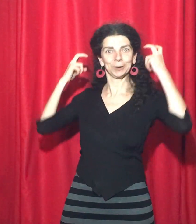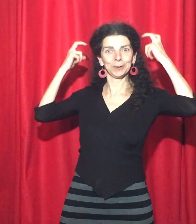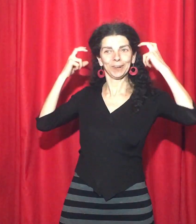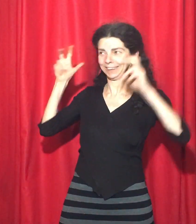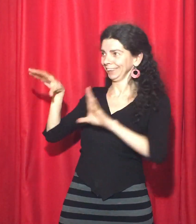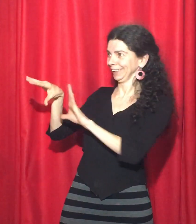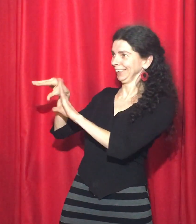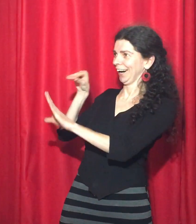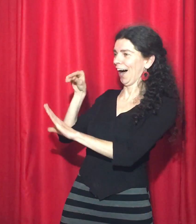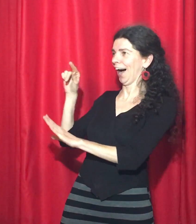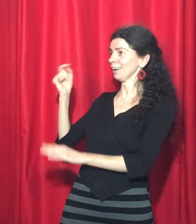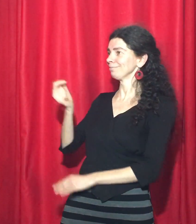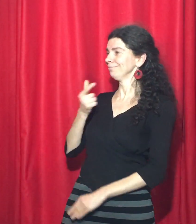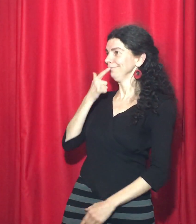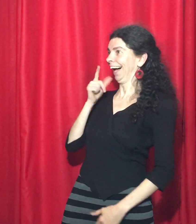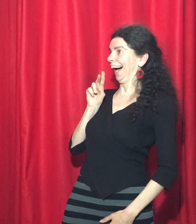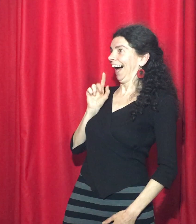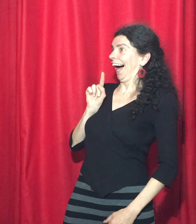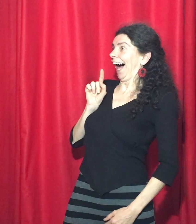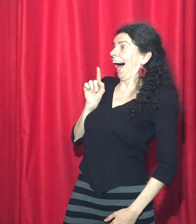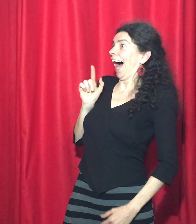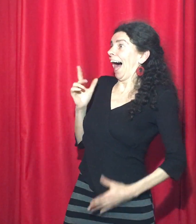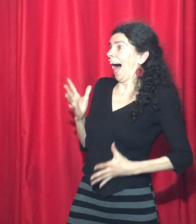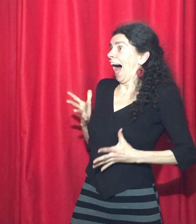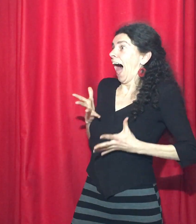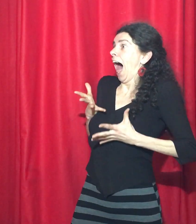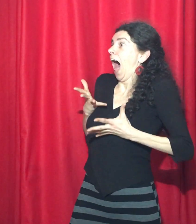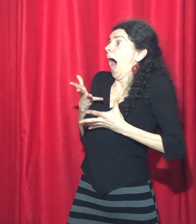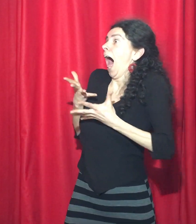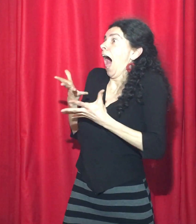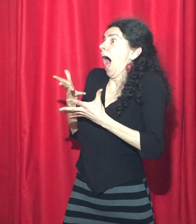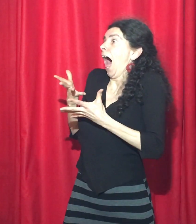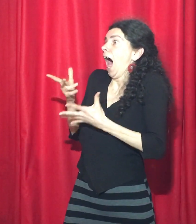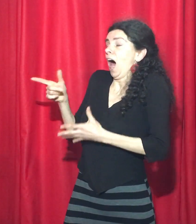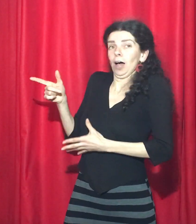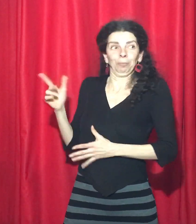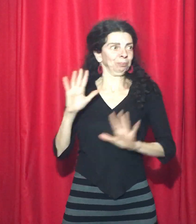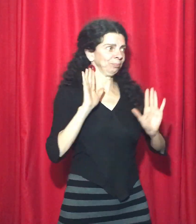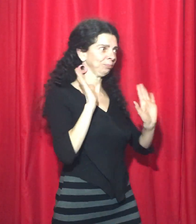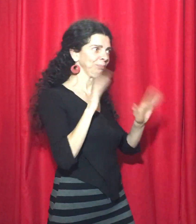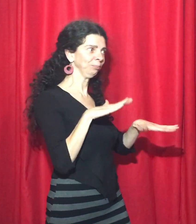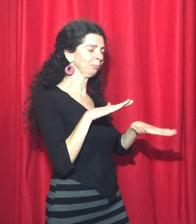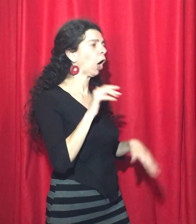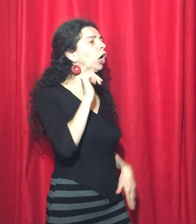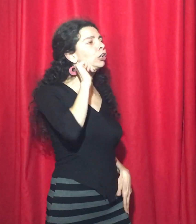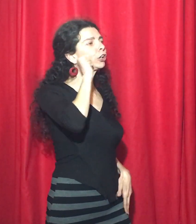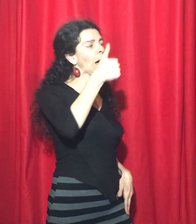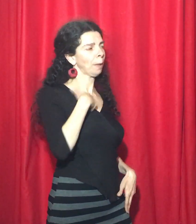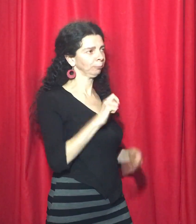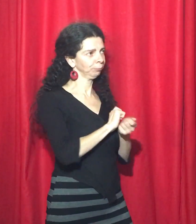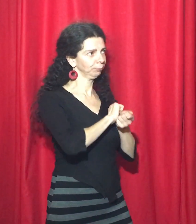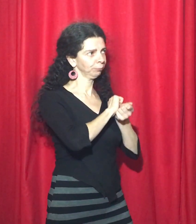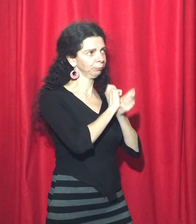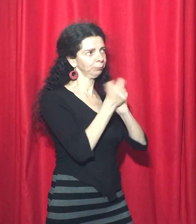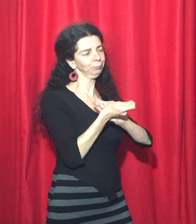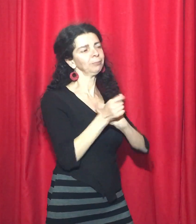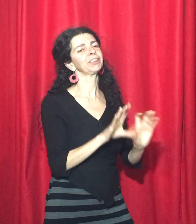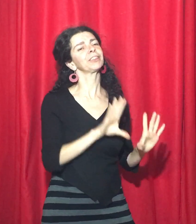elle pour le rejoindre. Elle souriait. Au moment même où il allait ouvrir la bouche, elle lui dit « Demain, je